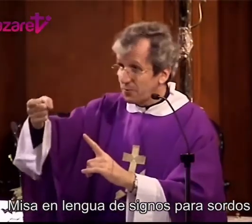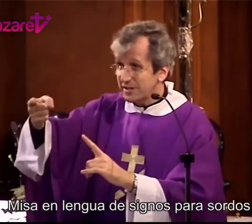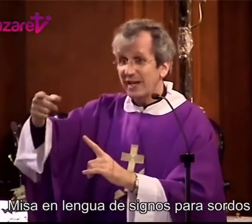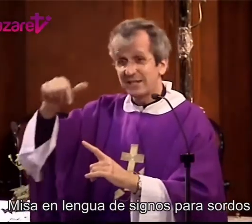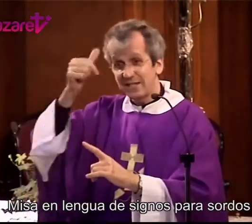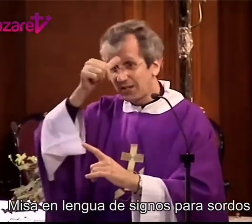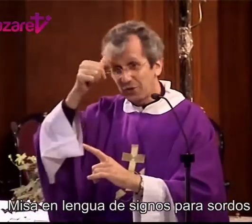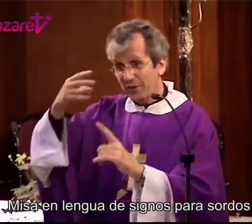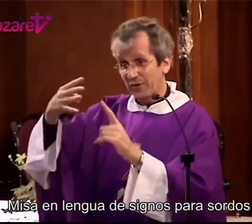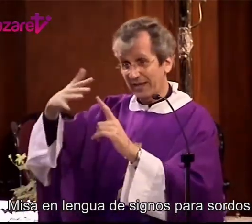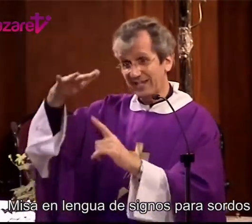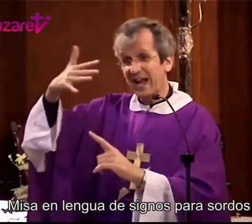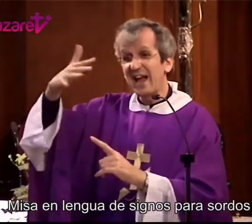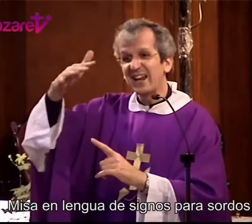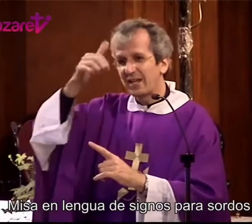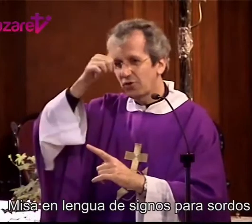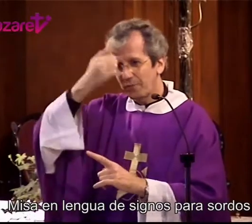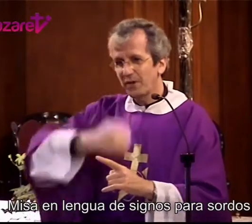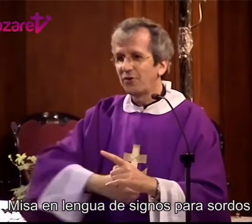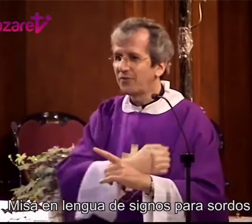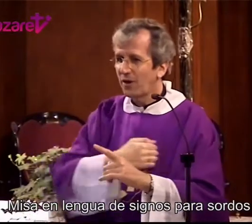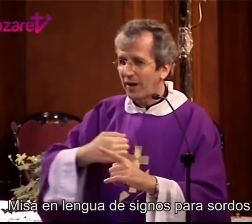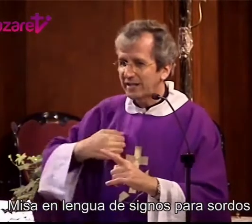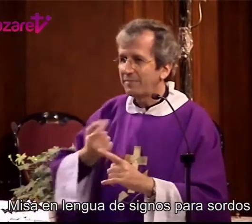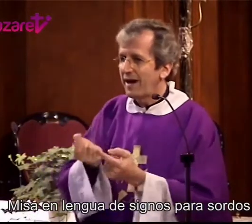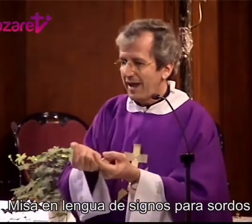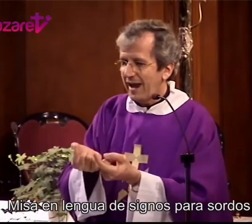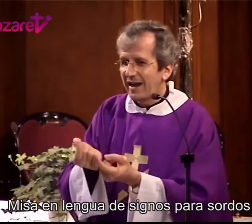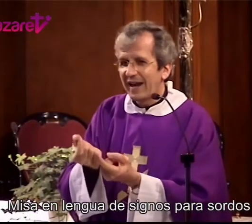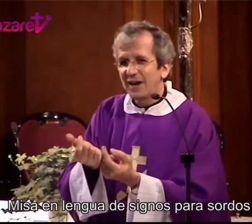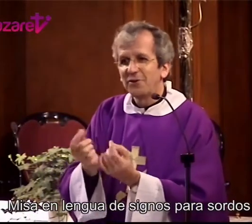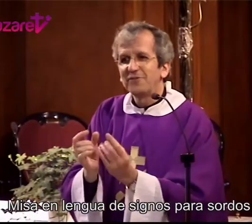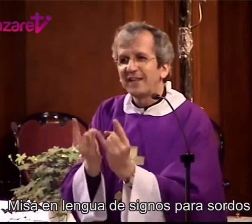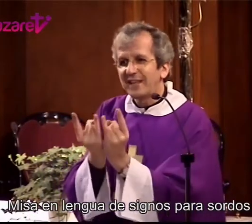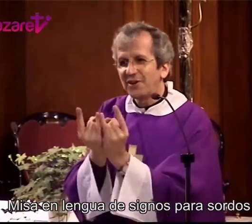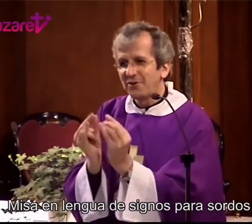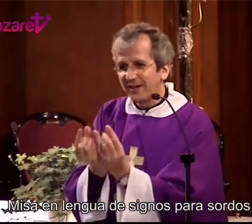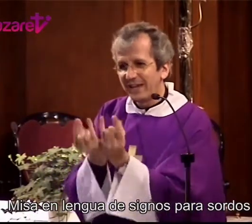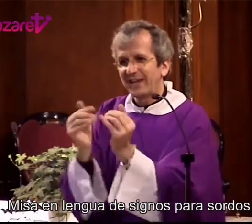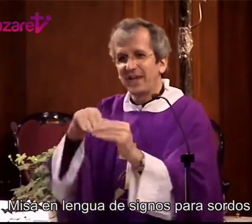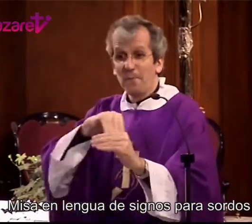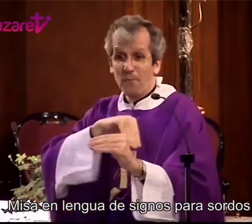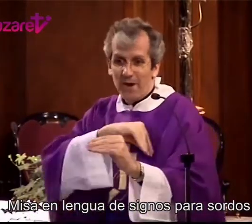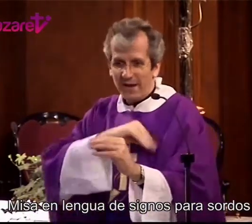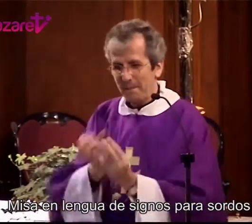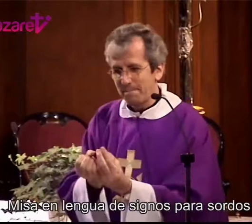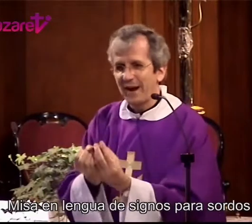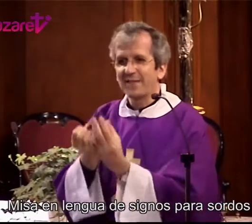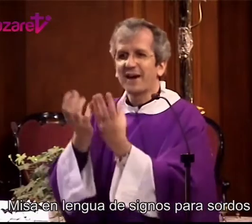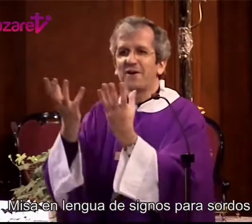el siguiente domingo, que ya será el quinto domingo de Cuaresma, el grano de trigo que muere para dar